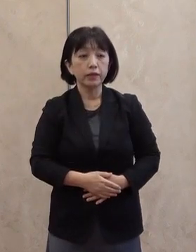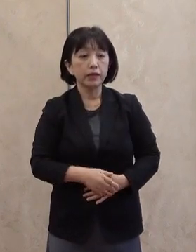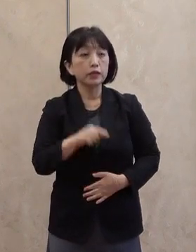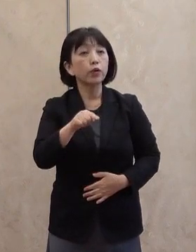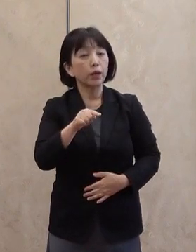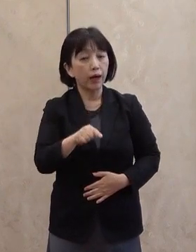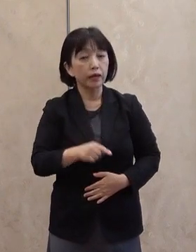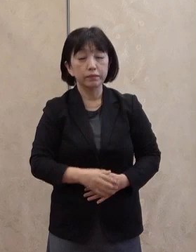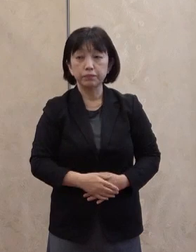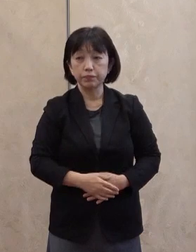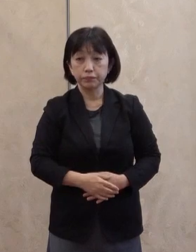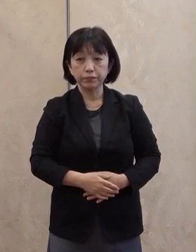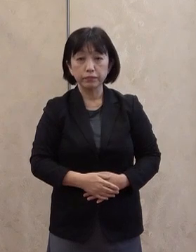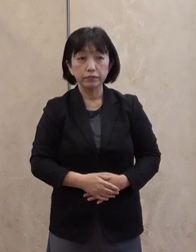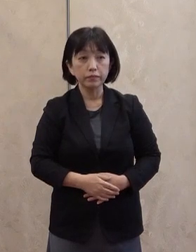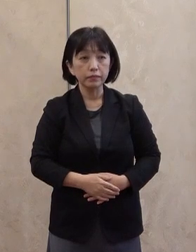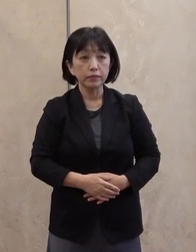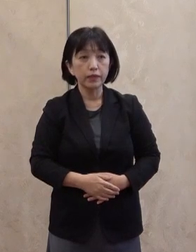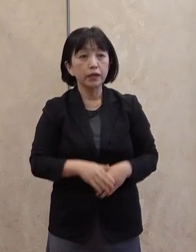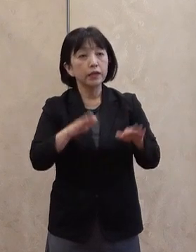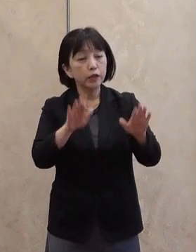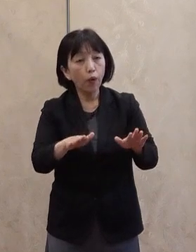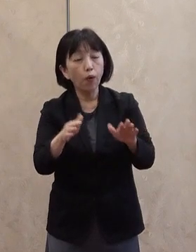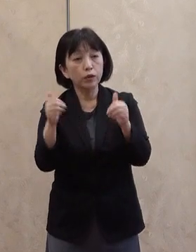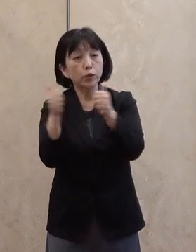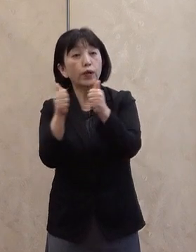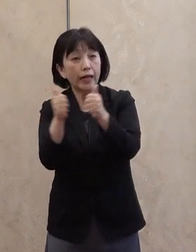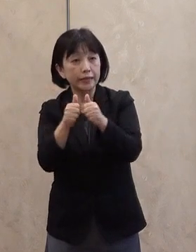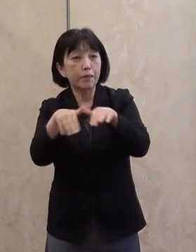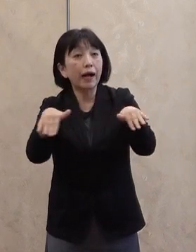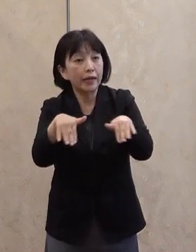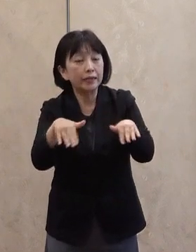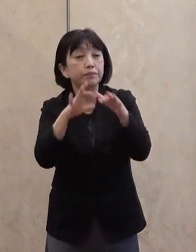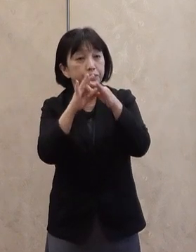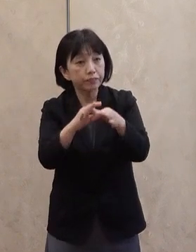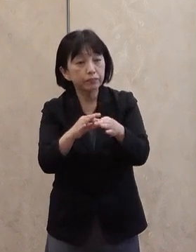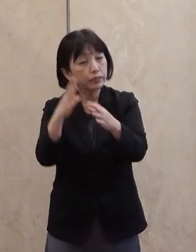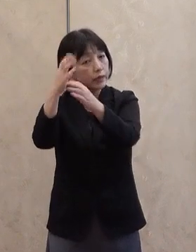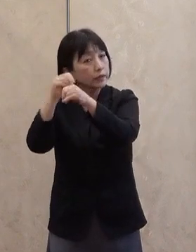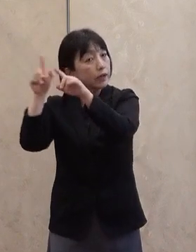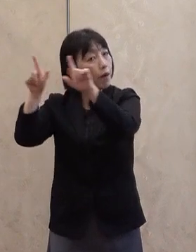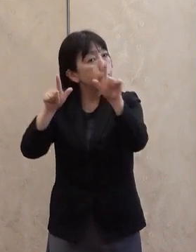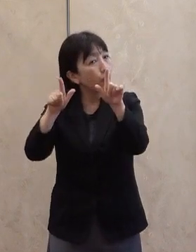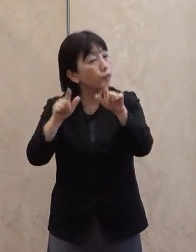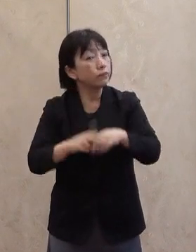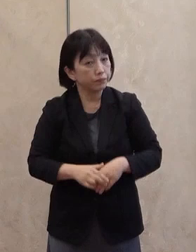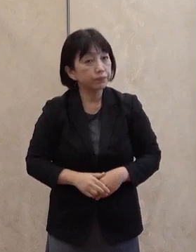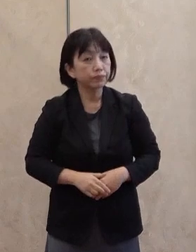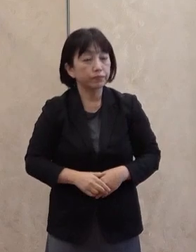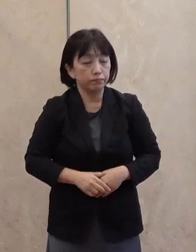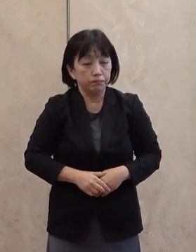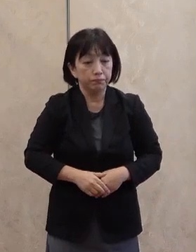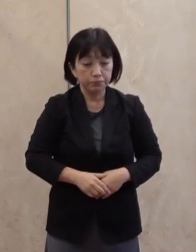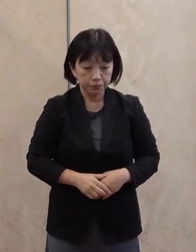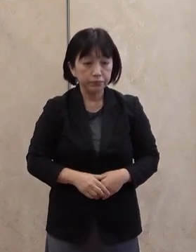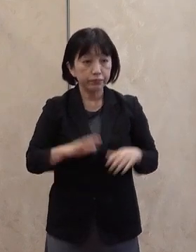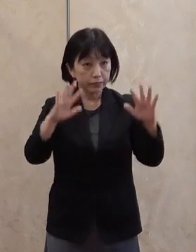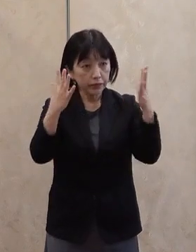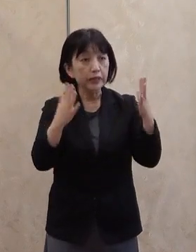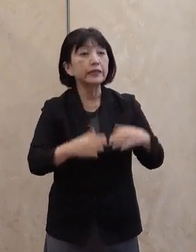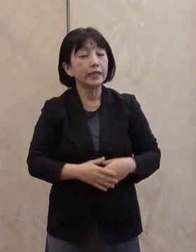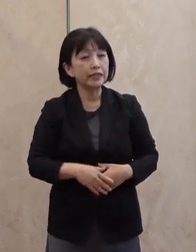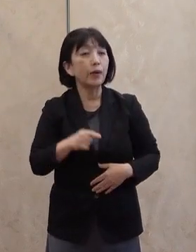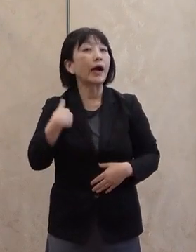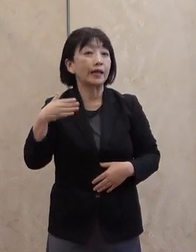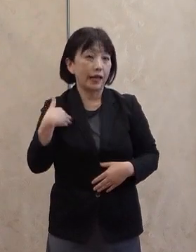は今日相談したわけですから、じゃあいつに発表しますとかいうことではないし、これはまだ